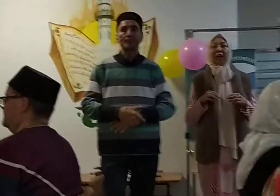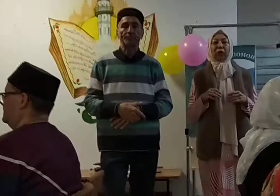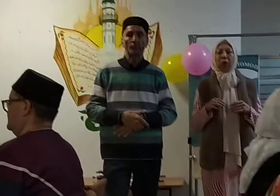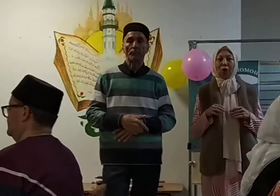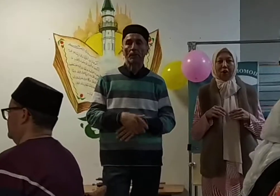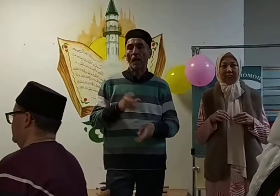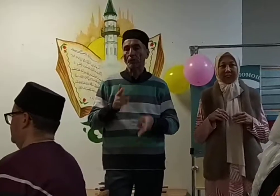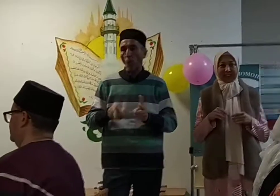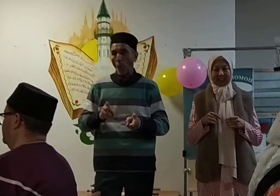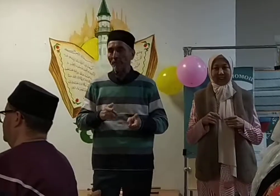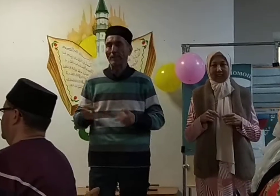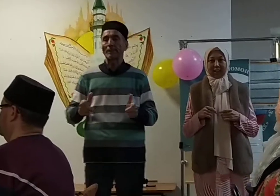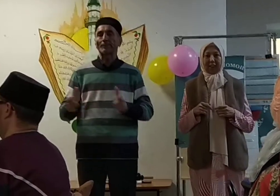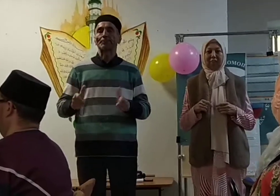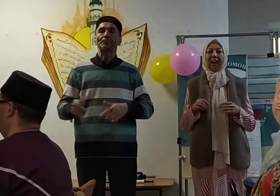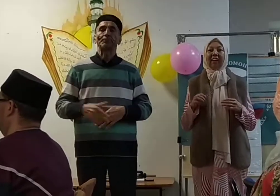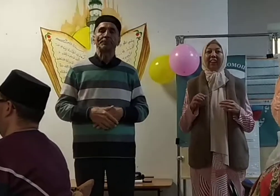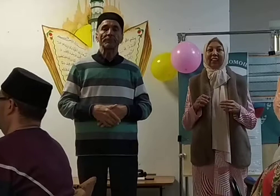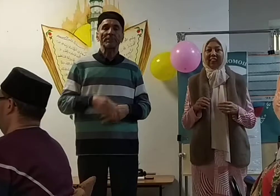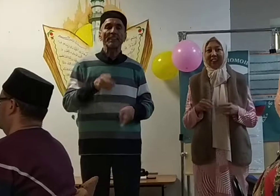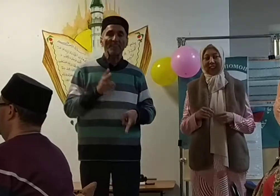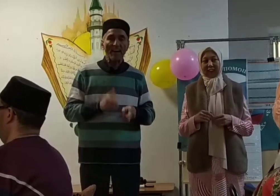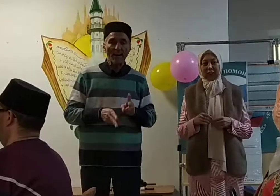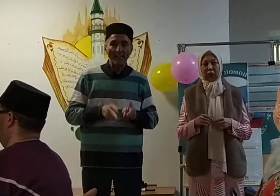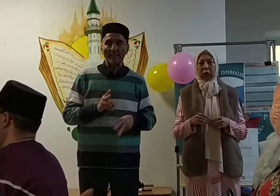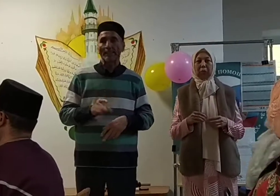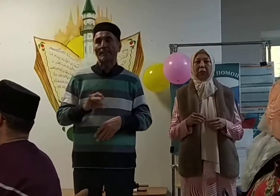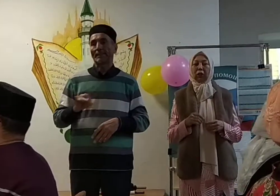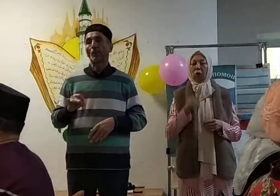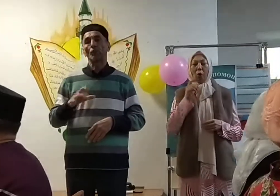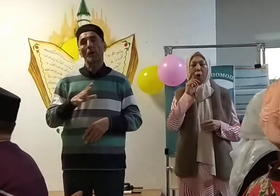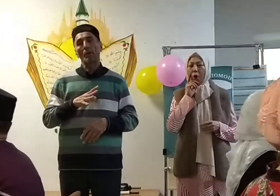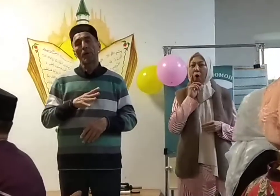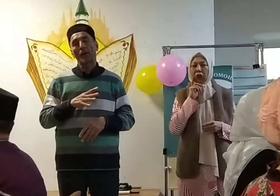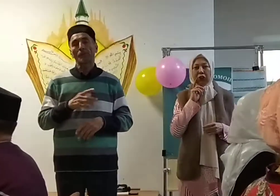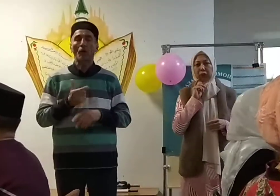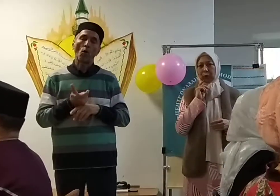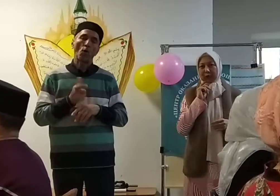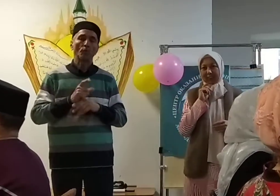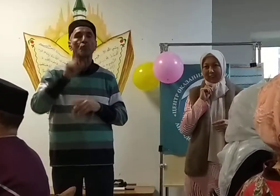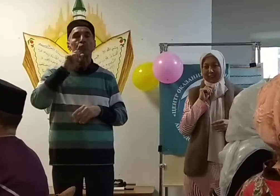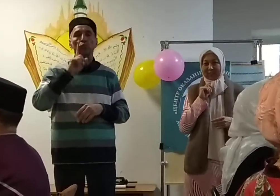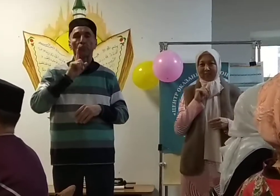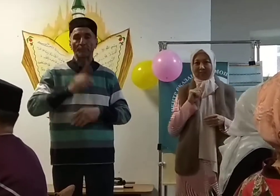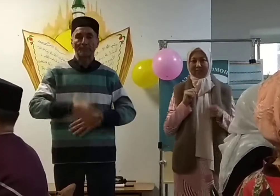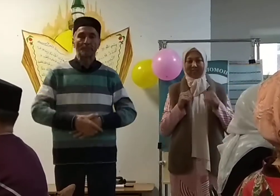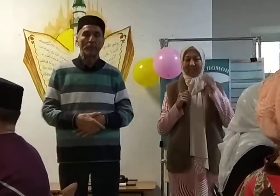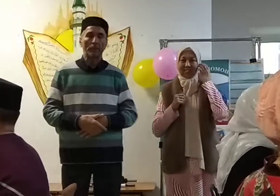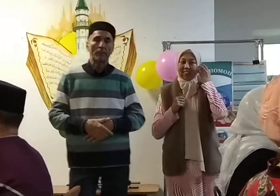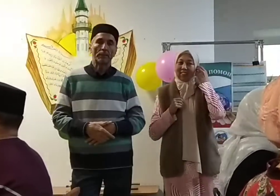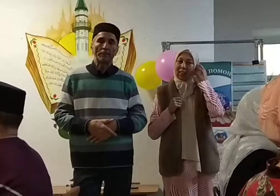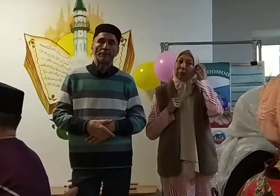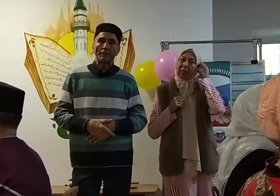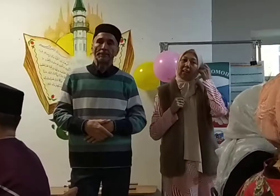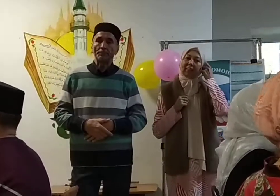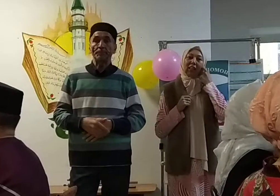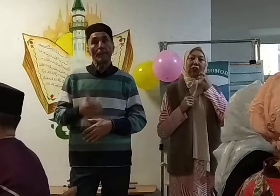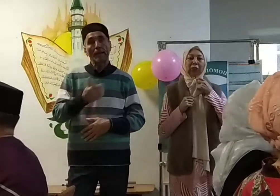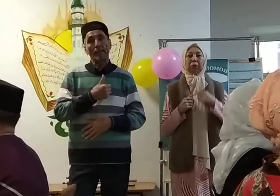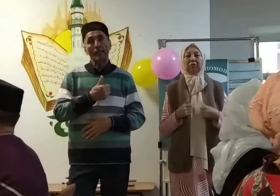старались, готовились, варили, чтобы было очень вкусно.